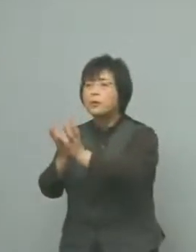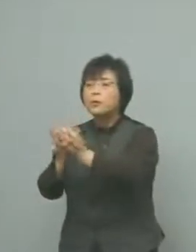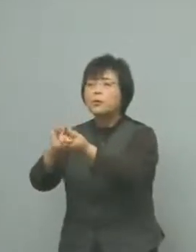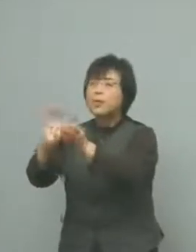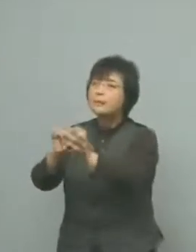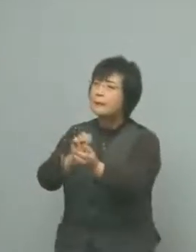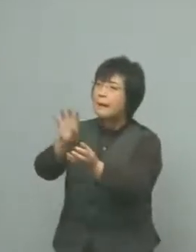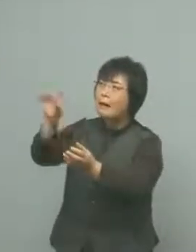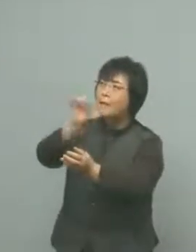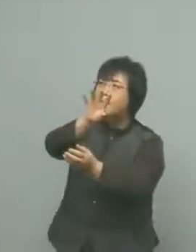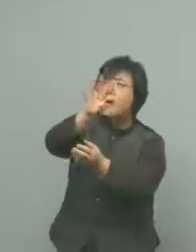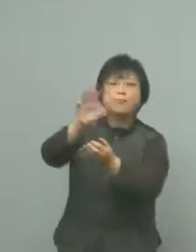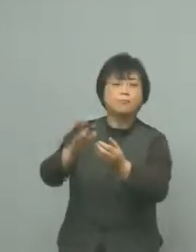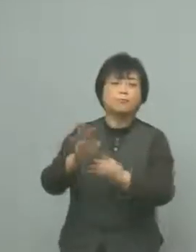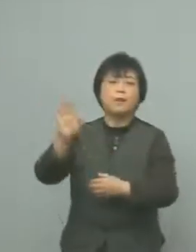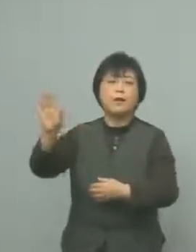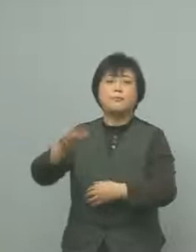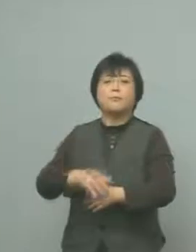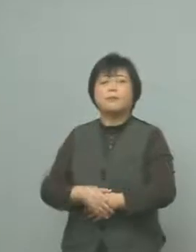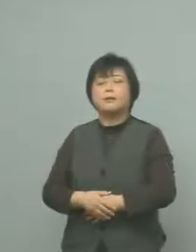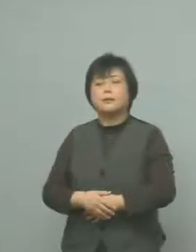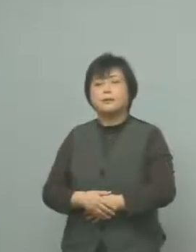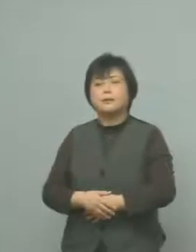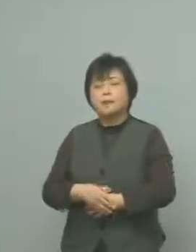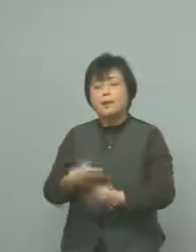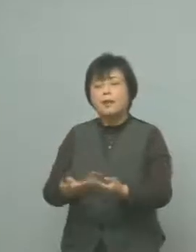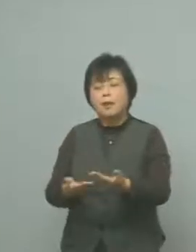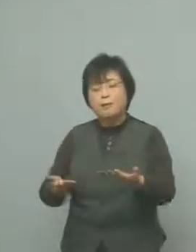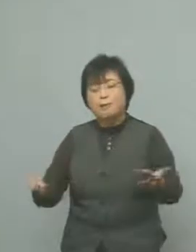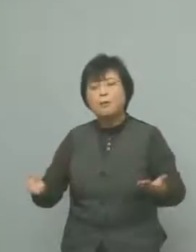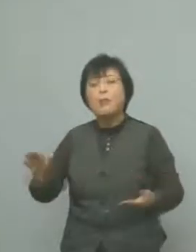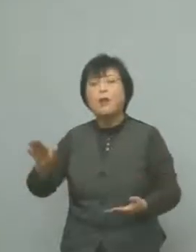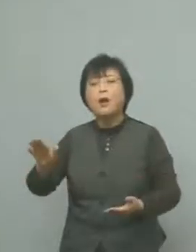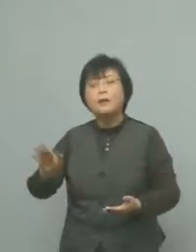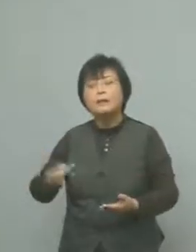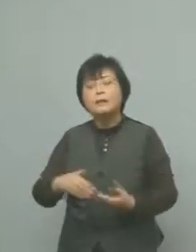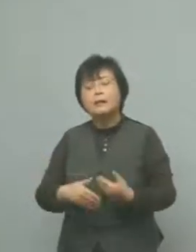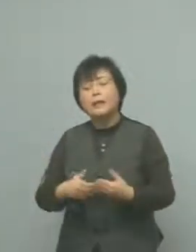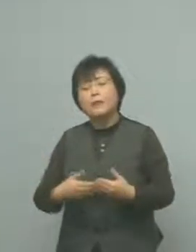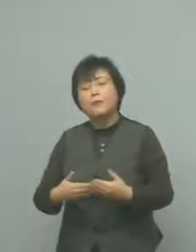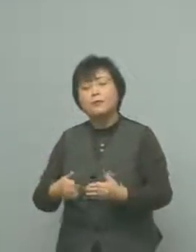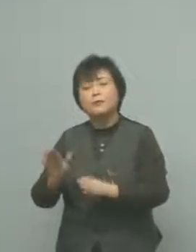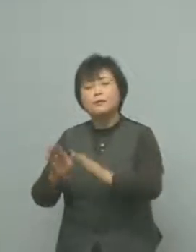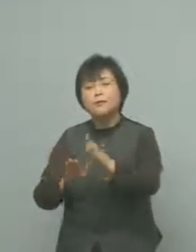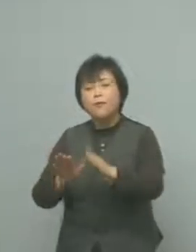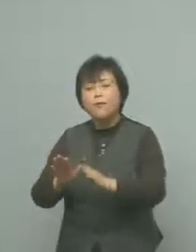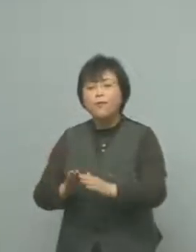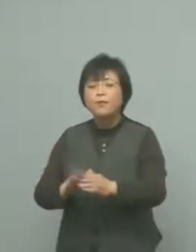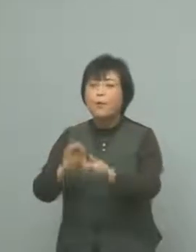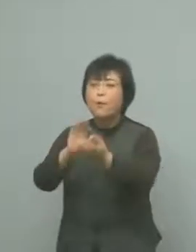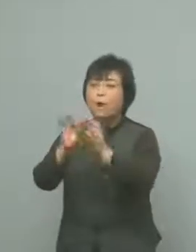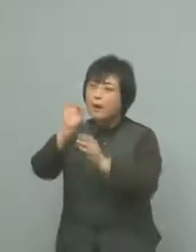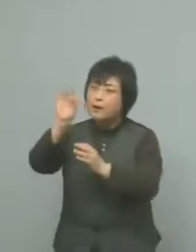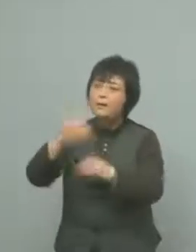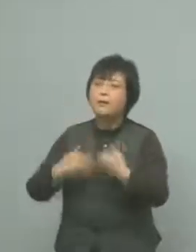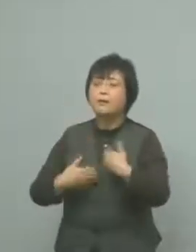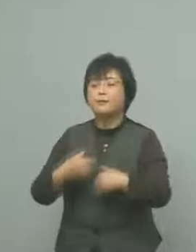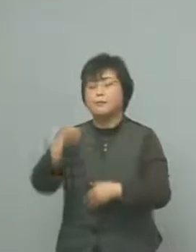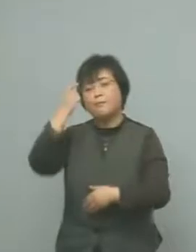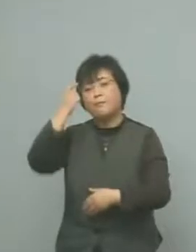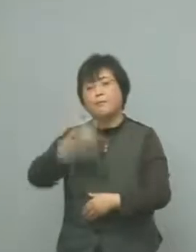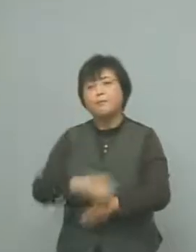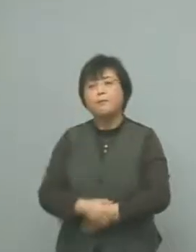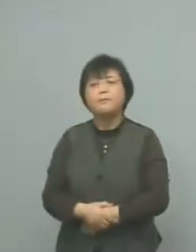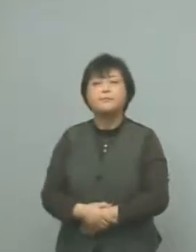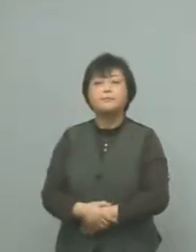が行われます。会場には出店も並び、和やかな雰囲気の中でお花見を楽しむこと